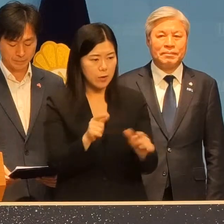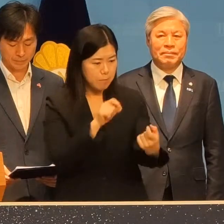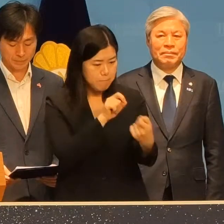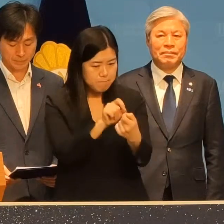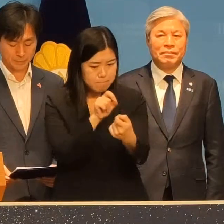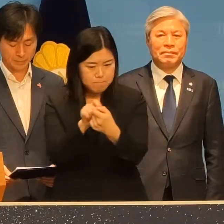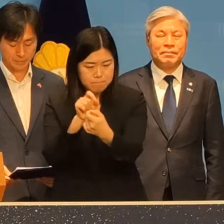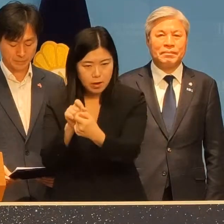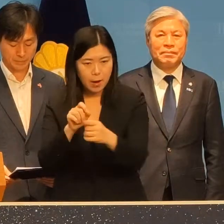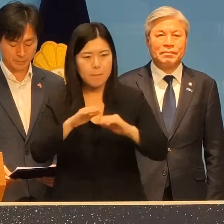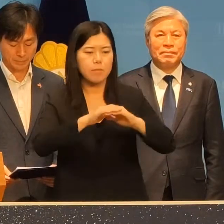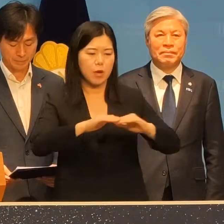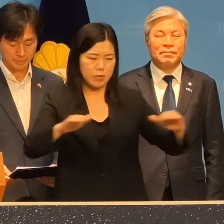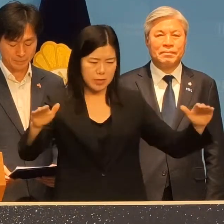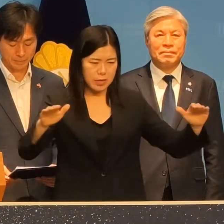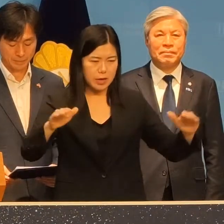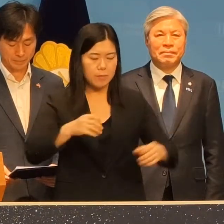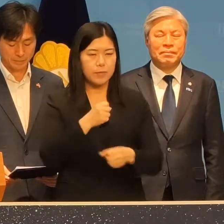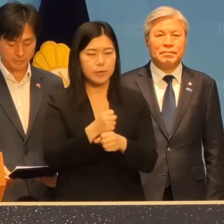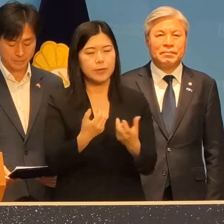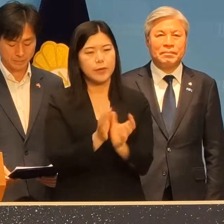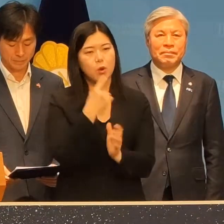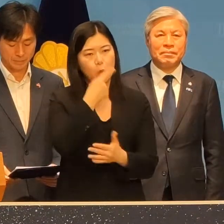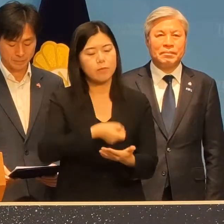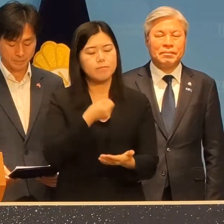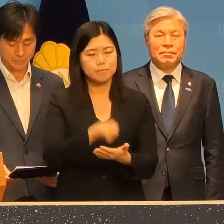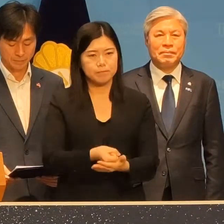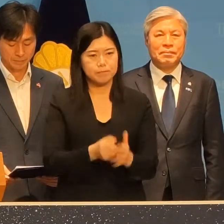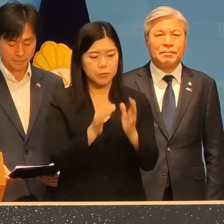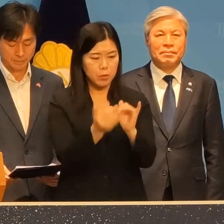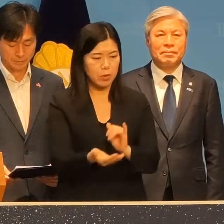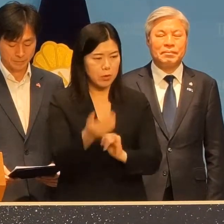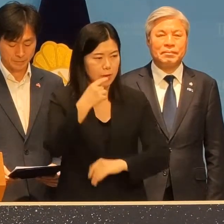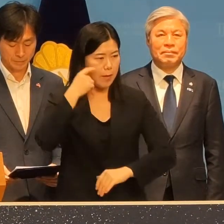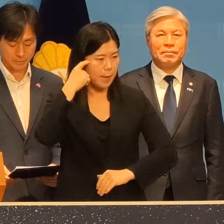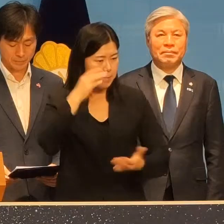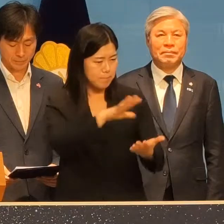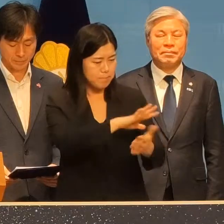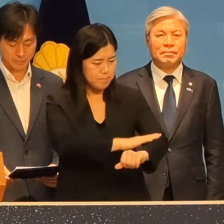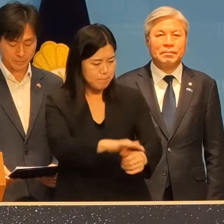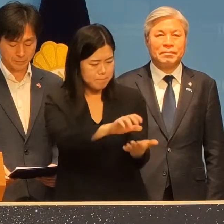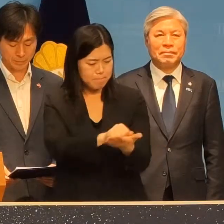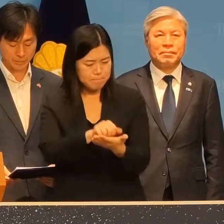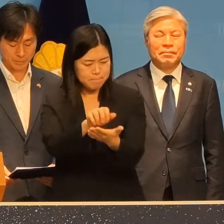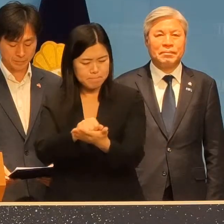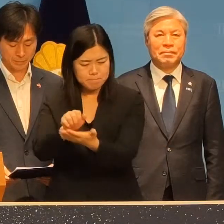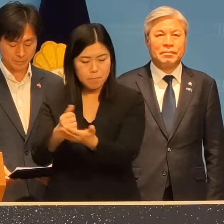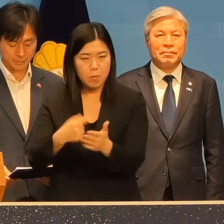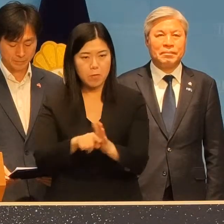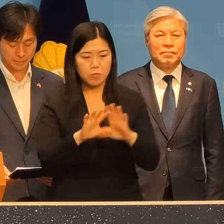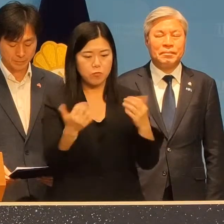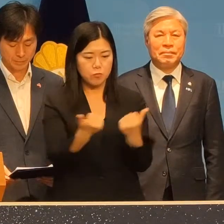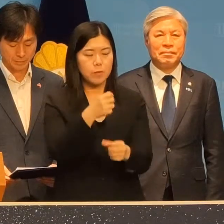접근성에서 평등을 당론으로 채택하고 국민의 의지가 충실히 반영되는 의회를 만들기 위해 노력해